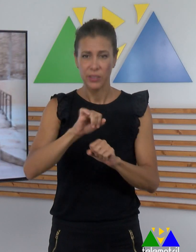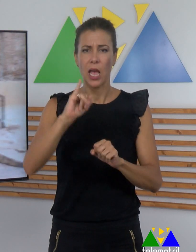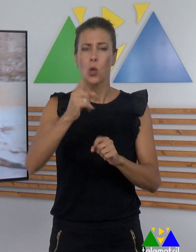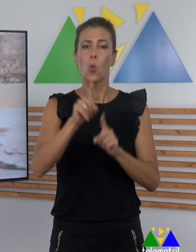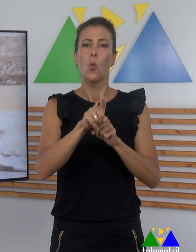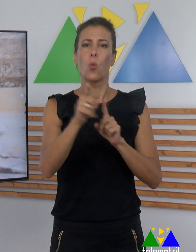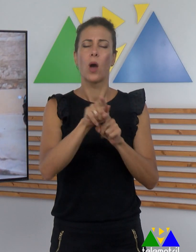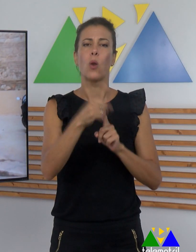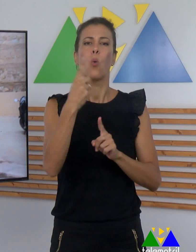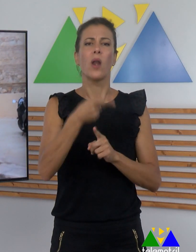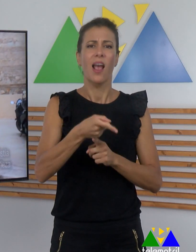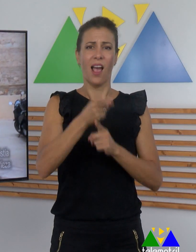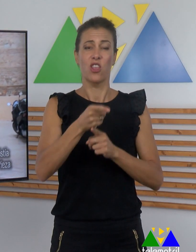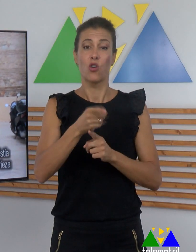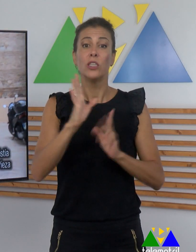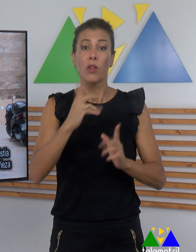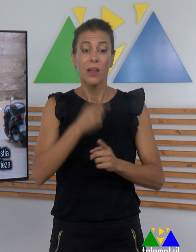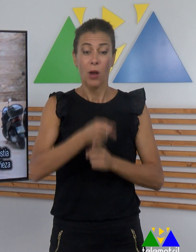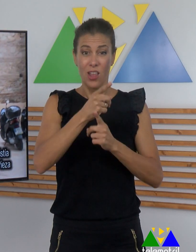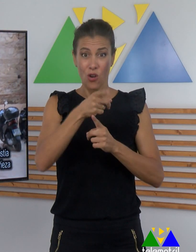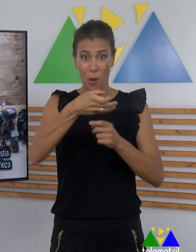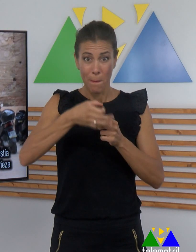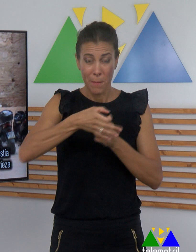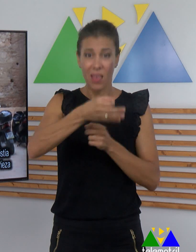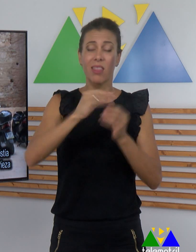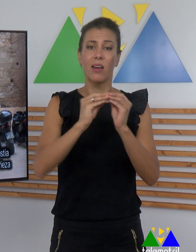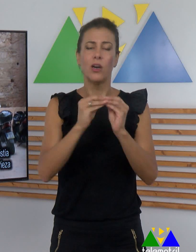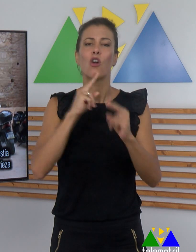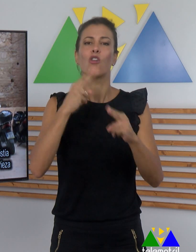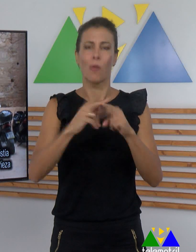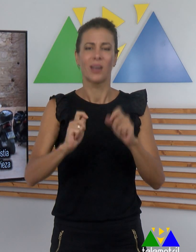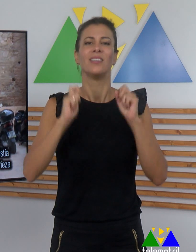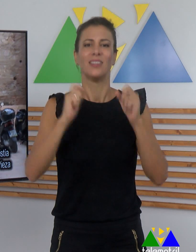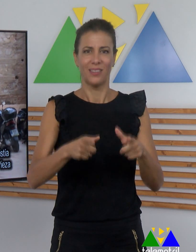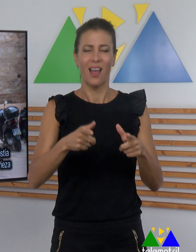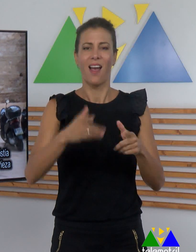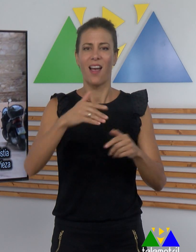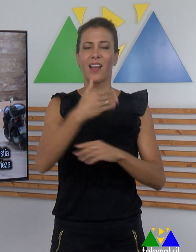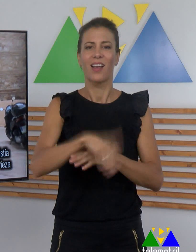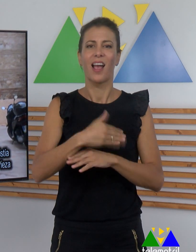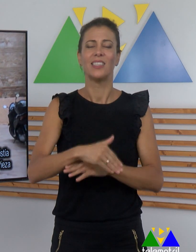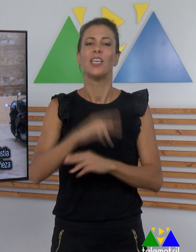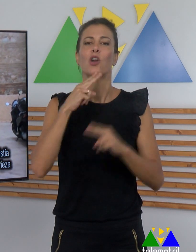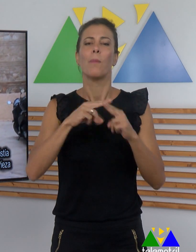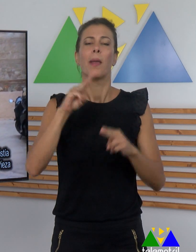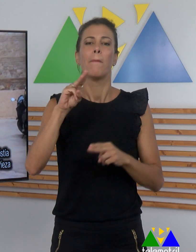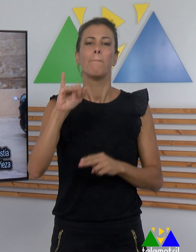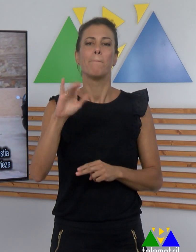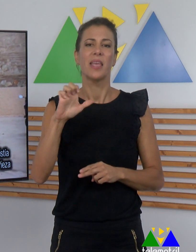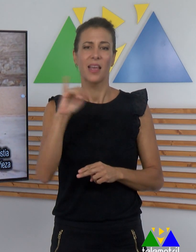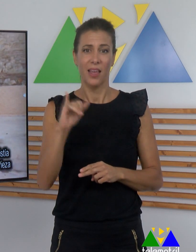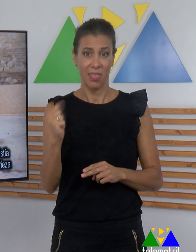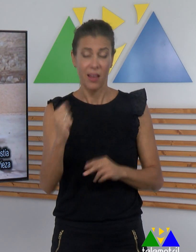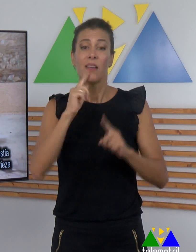cañón, y la pieza de artillería, la que le dio el nombre a la calle de la Pieza, que después recibe